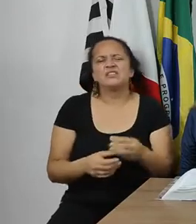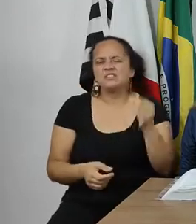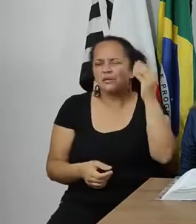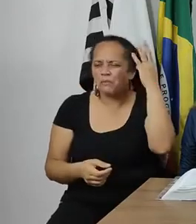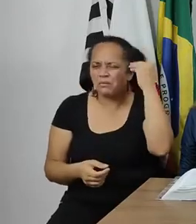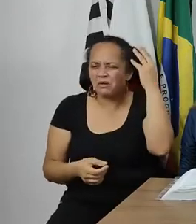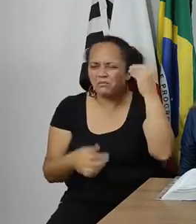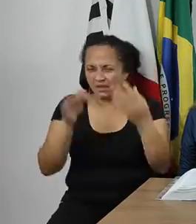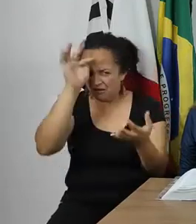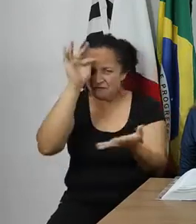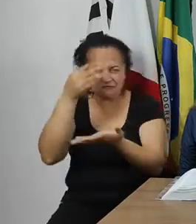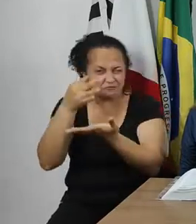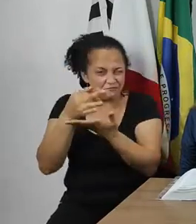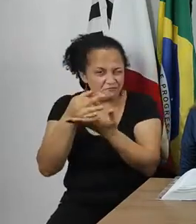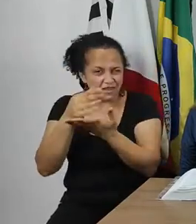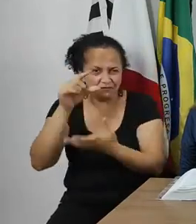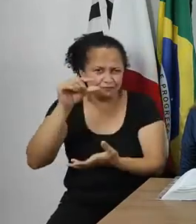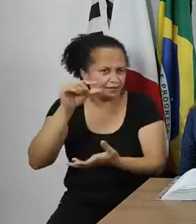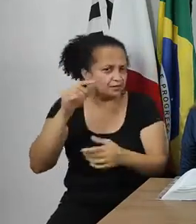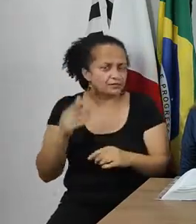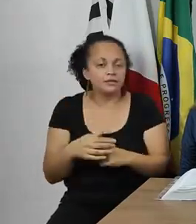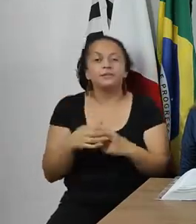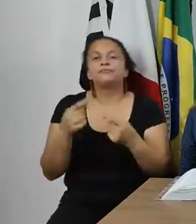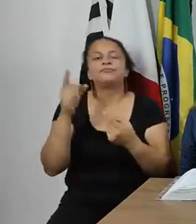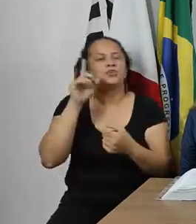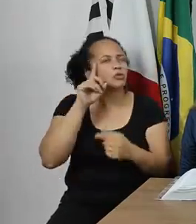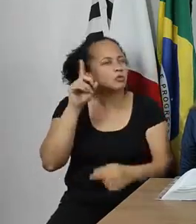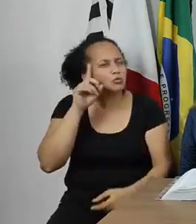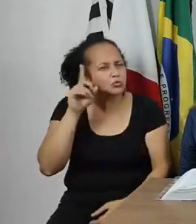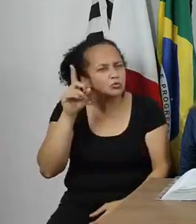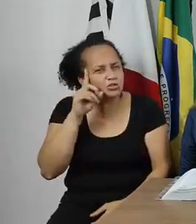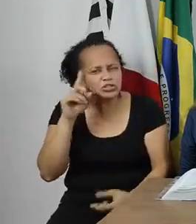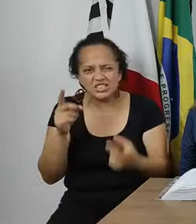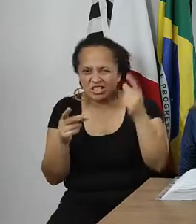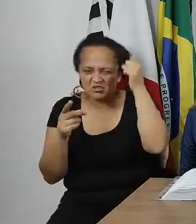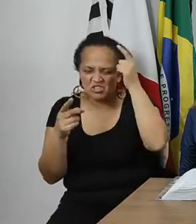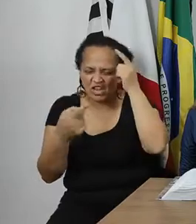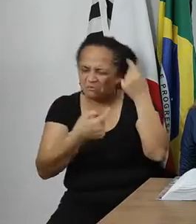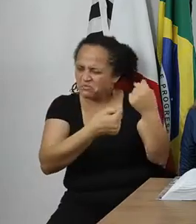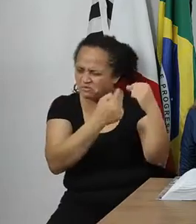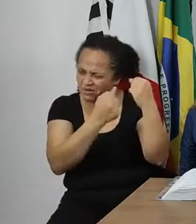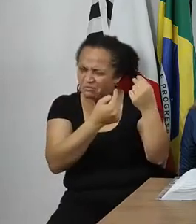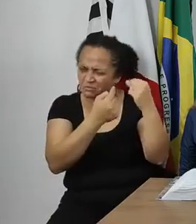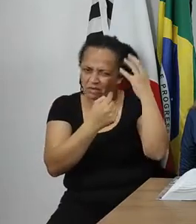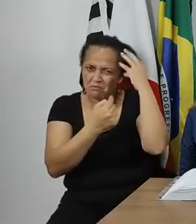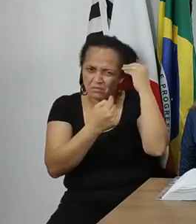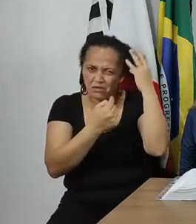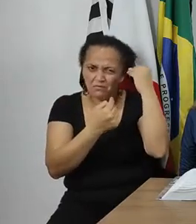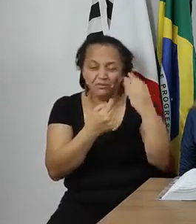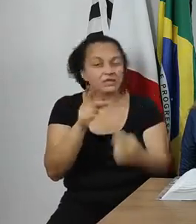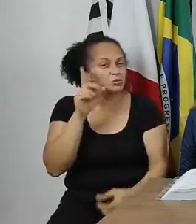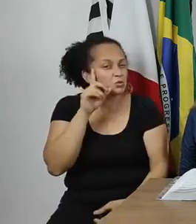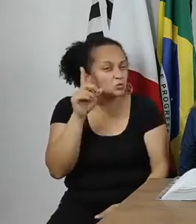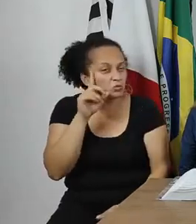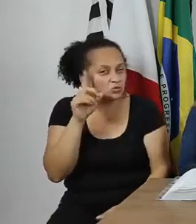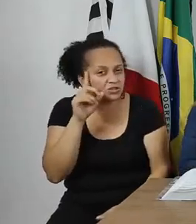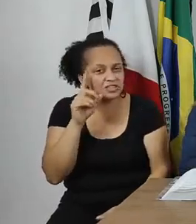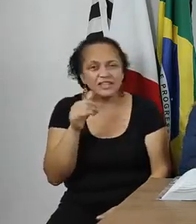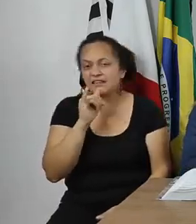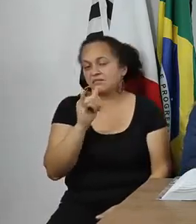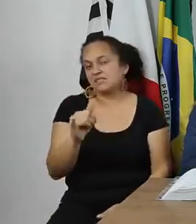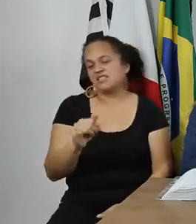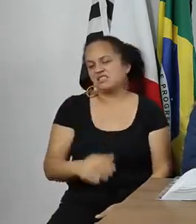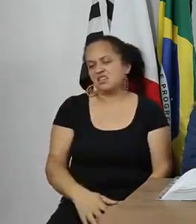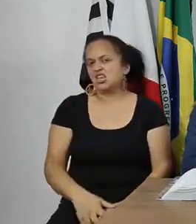nossa fé. Todos os dias, sutilmente, o diabo ele lança na nossa mente: aquele seu filho não tem